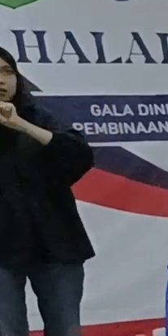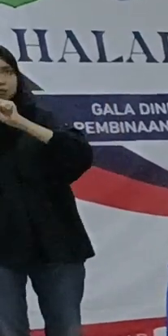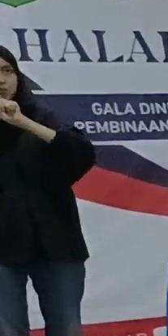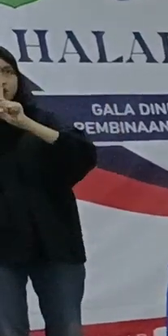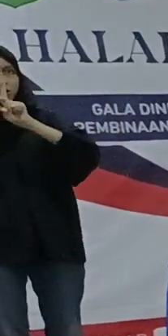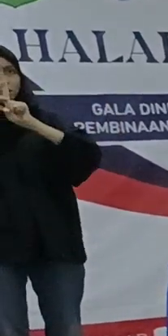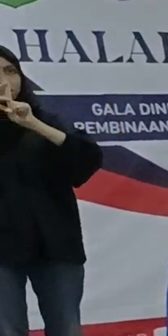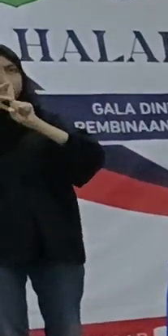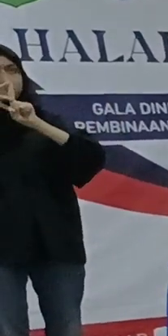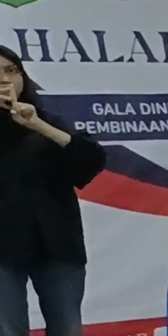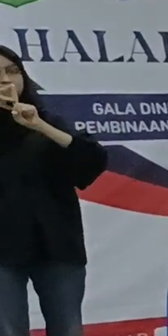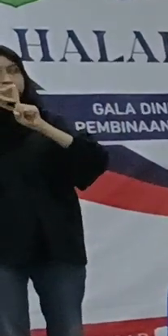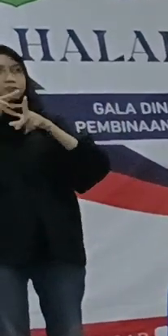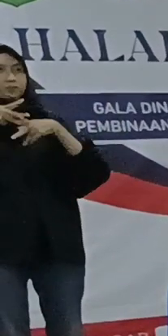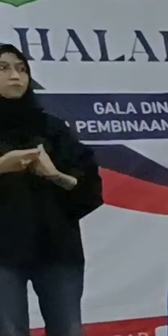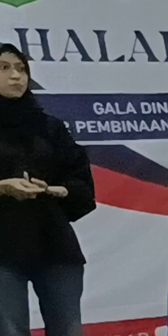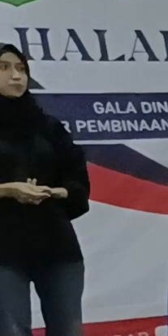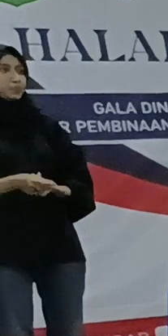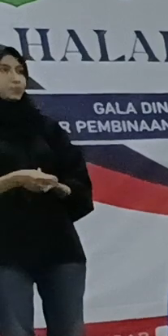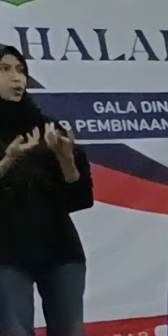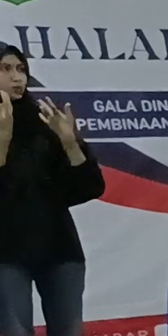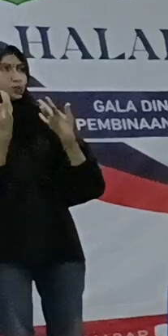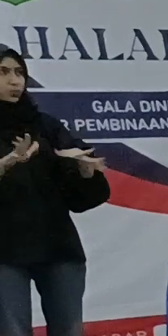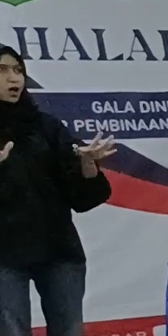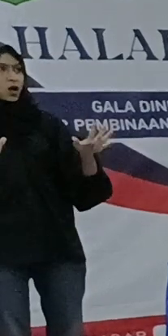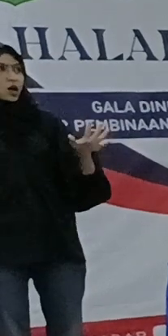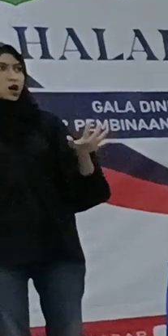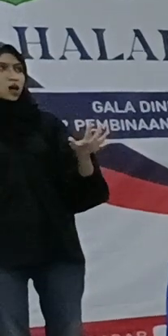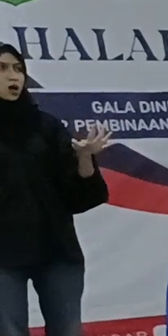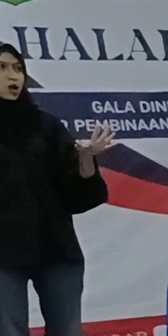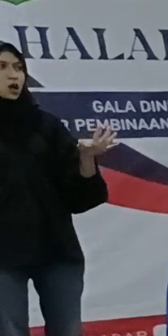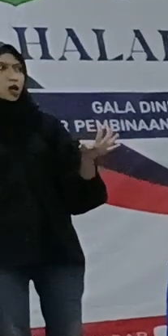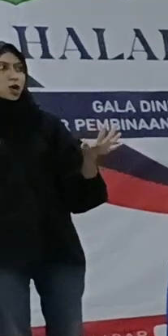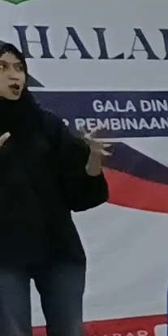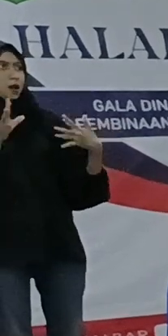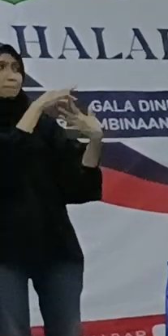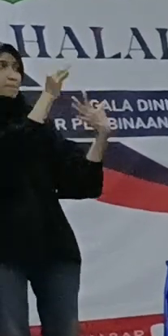nanti setelah kita